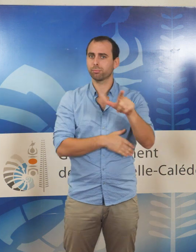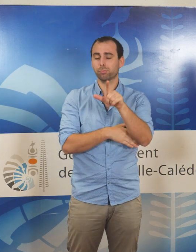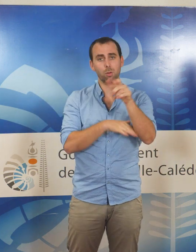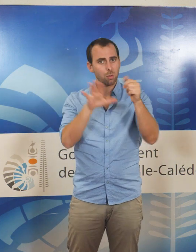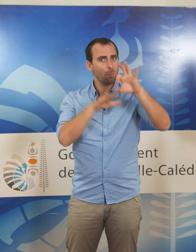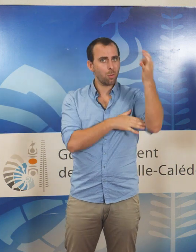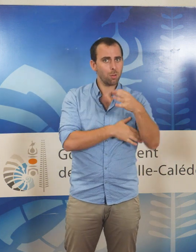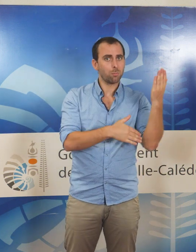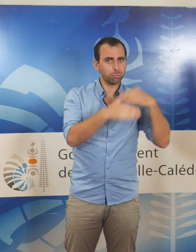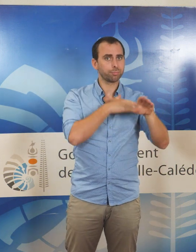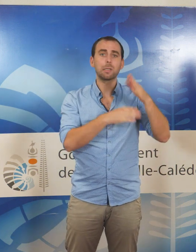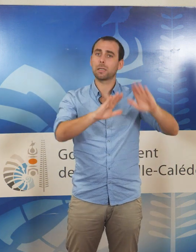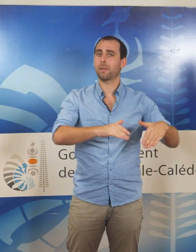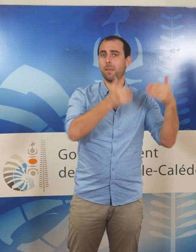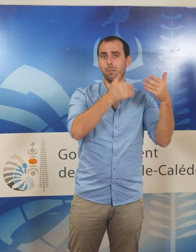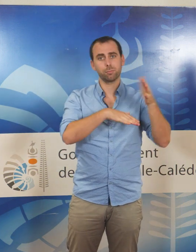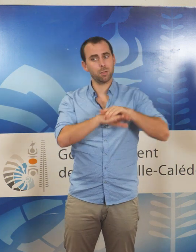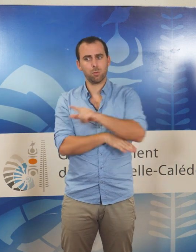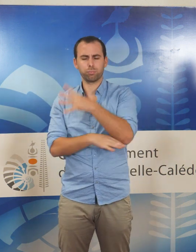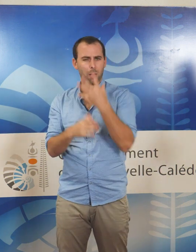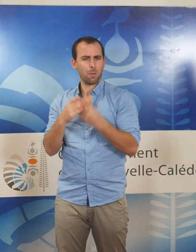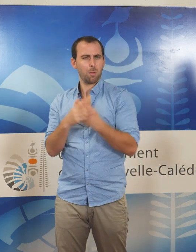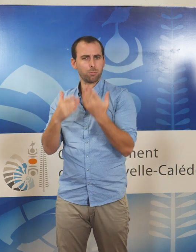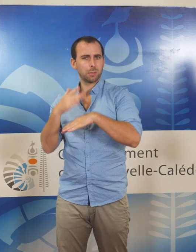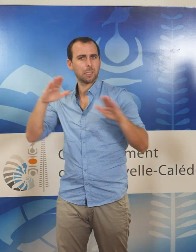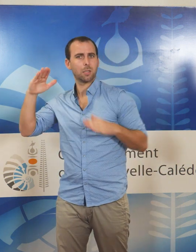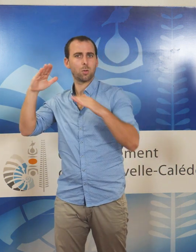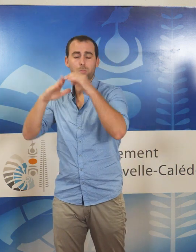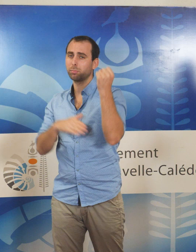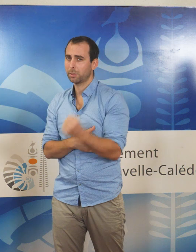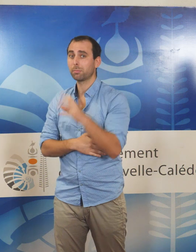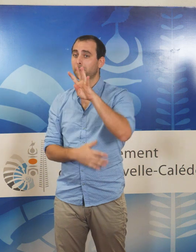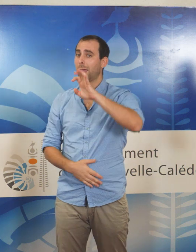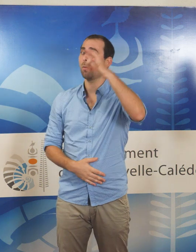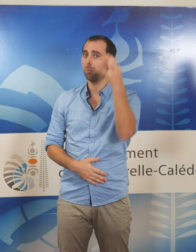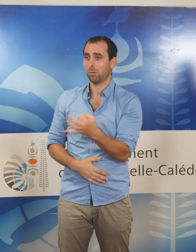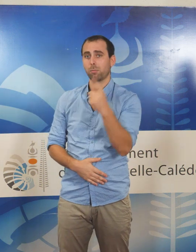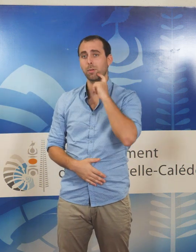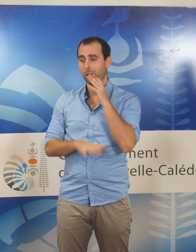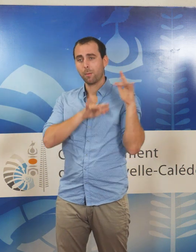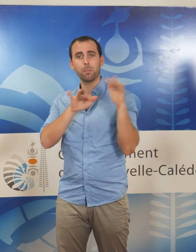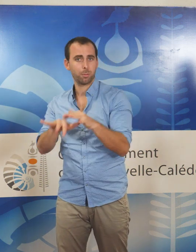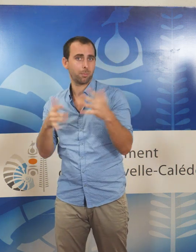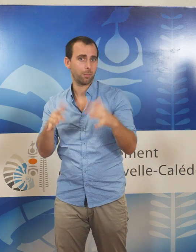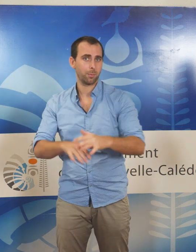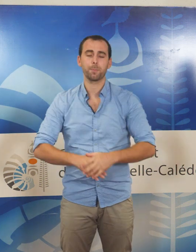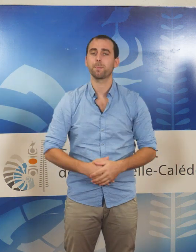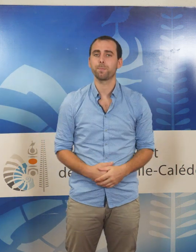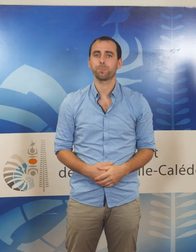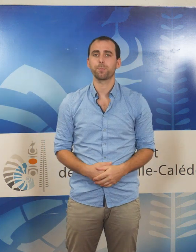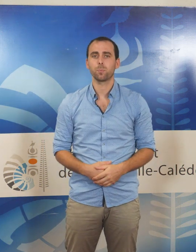commune de Thio, un taux d'absentéisme plus fort, donc avec 40% d'élèves présents. Je voudrais quand